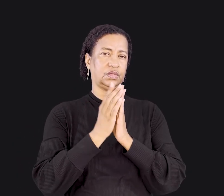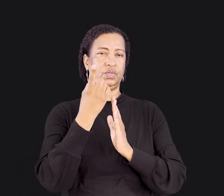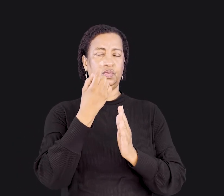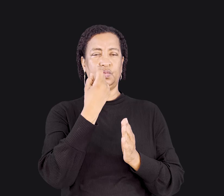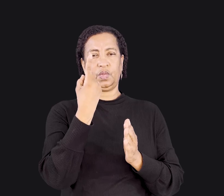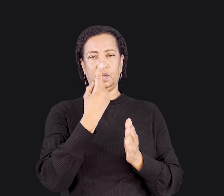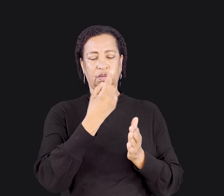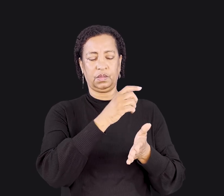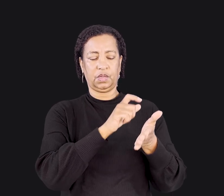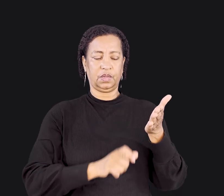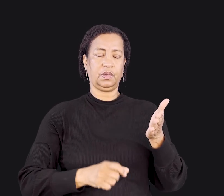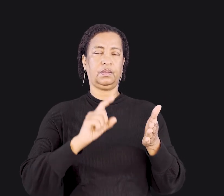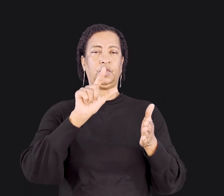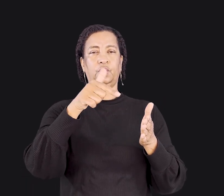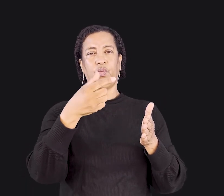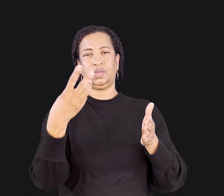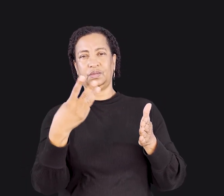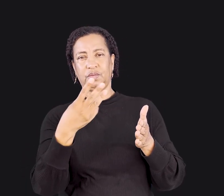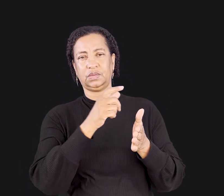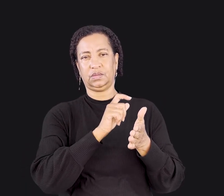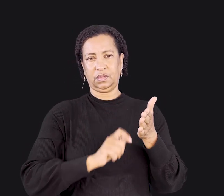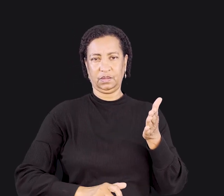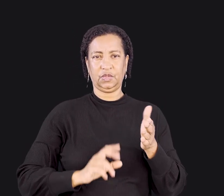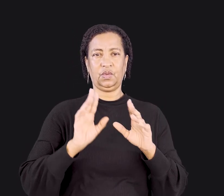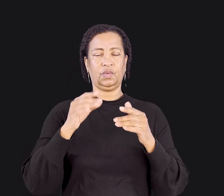e outra no terceiro. Quando refletimos sobre